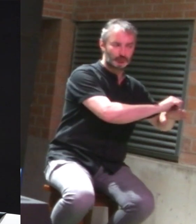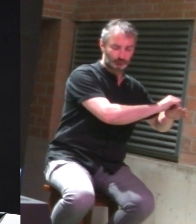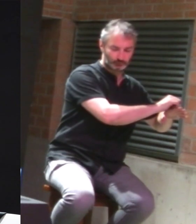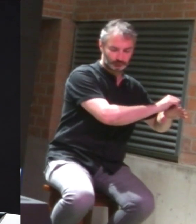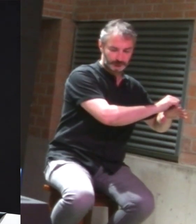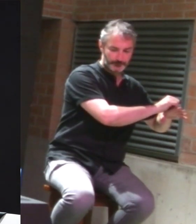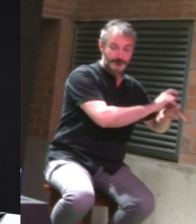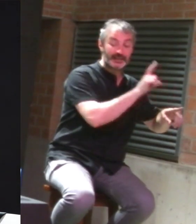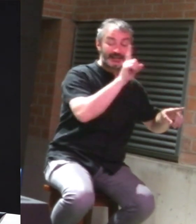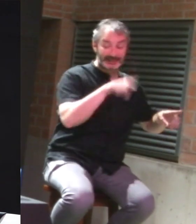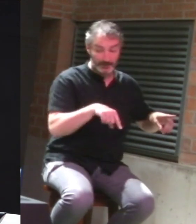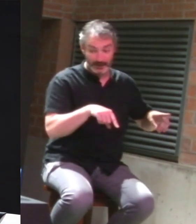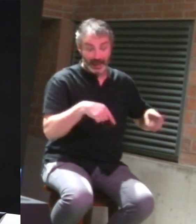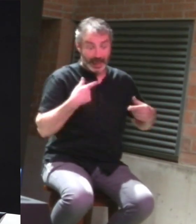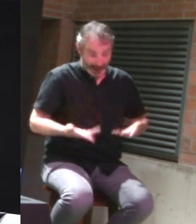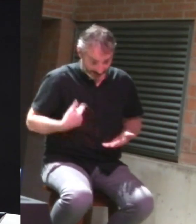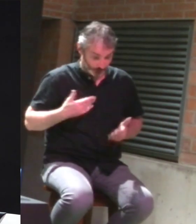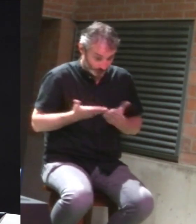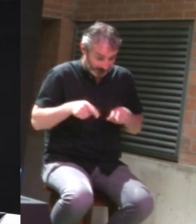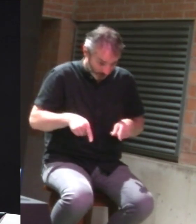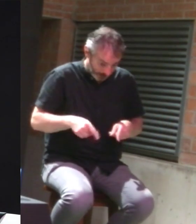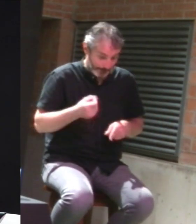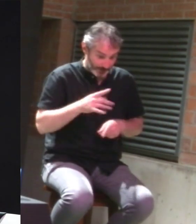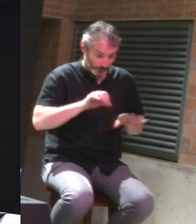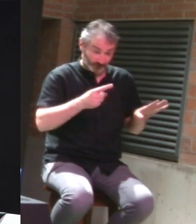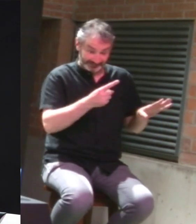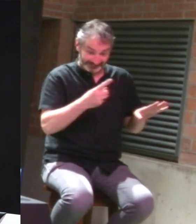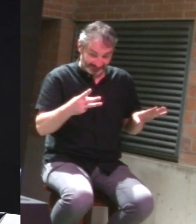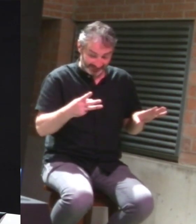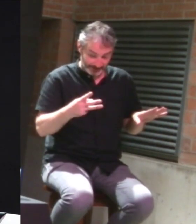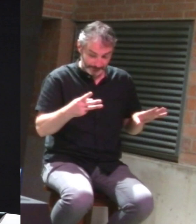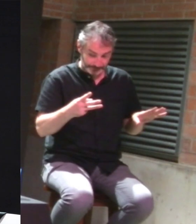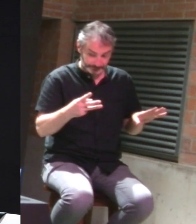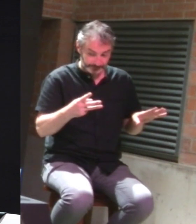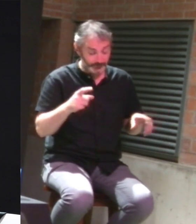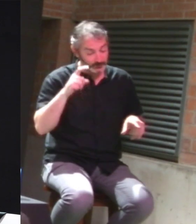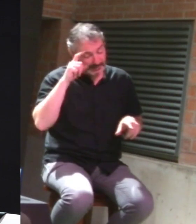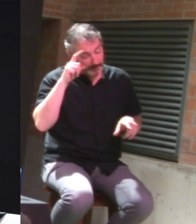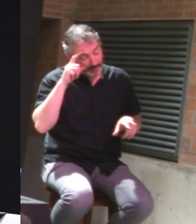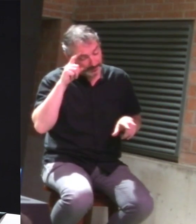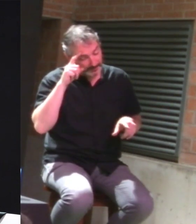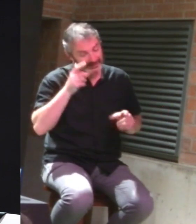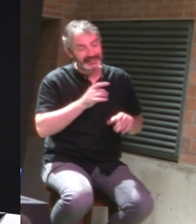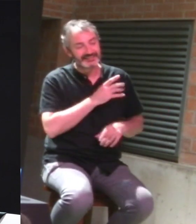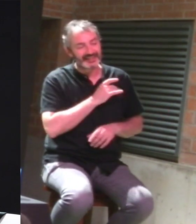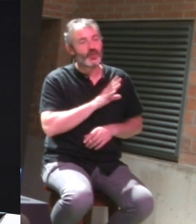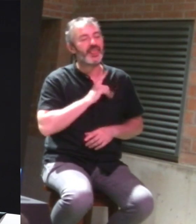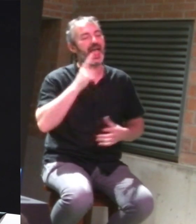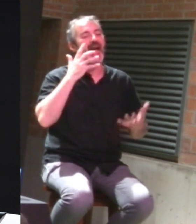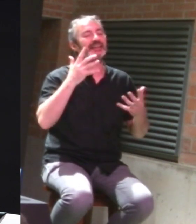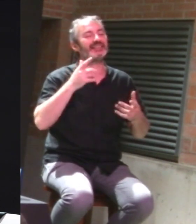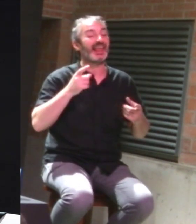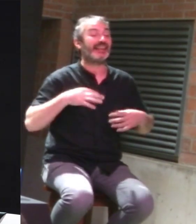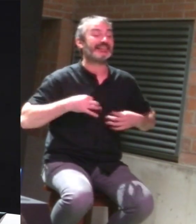tenim aquesta, que és la que estem estudiant ara, la del 13, que tenim el que es coneix com el Sindicat de l'Art Fabril